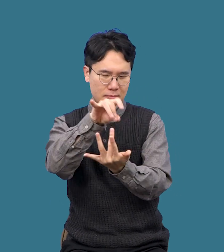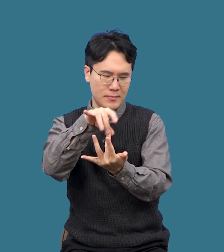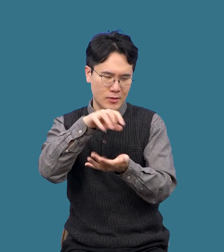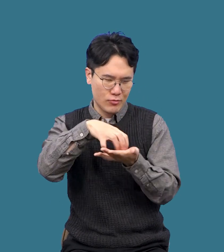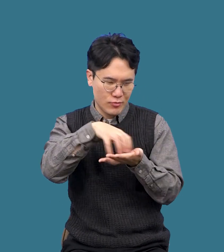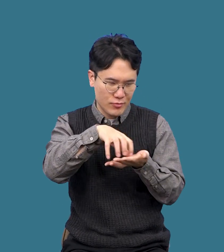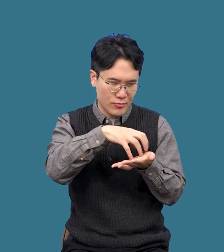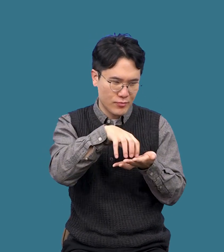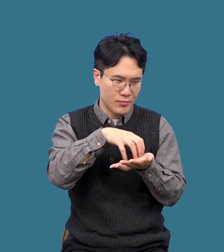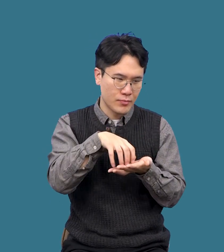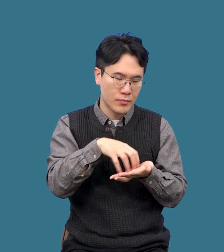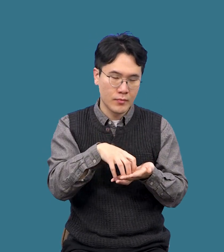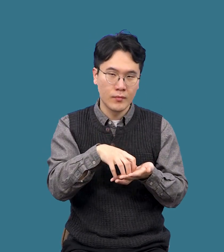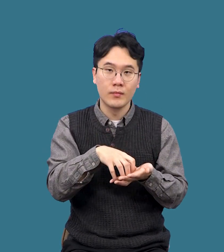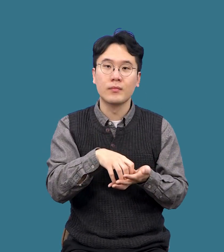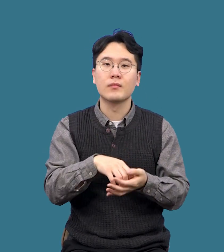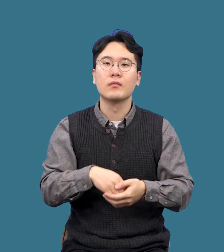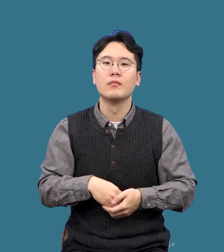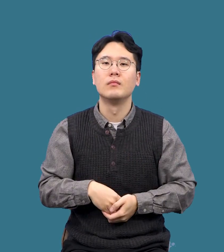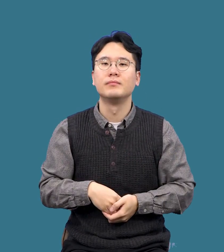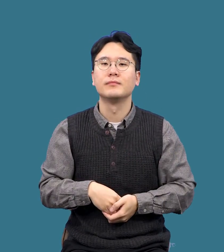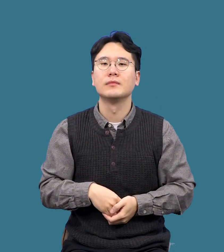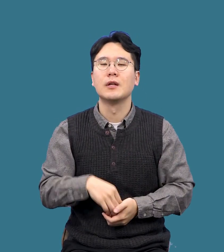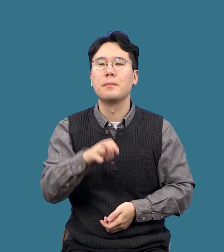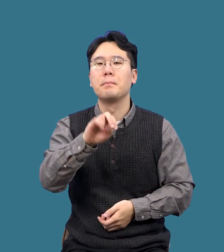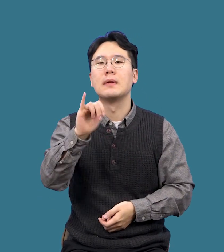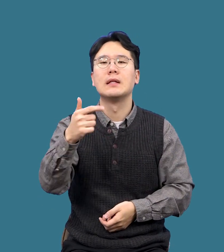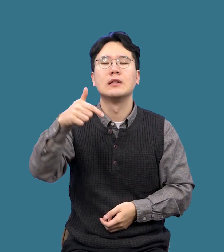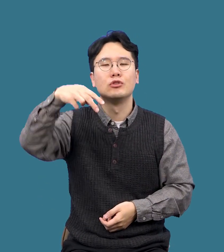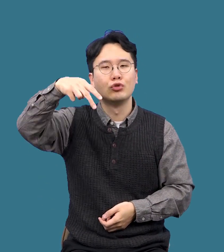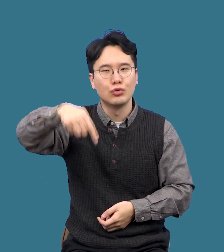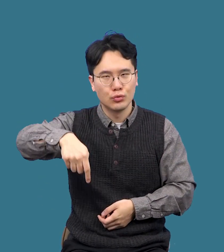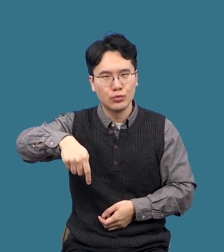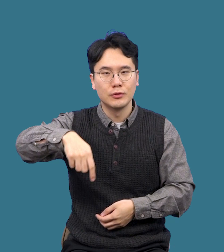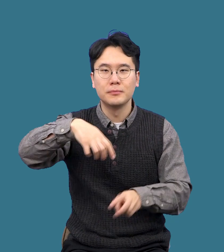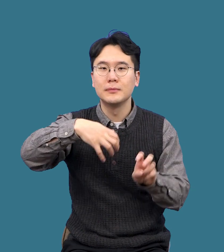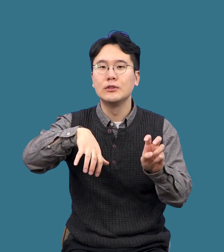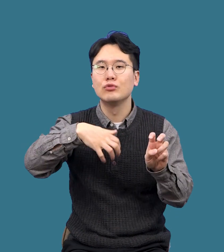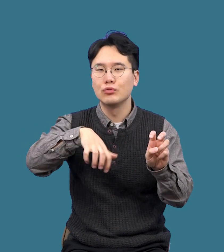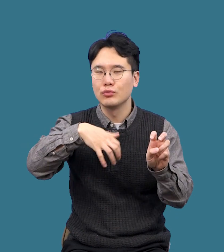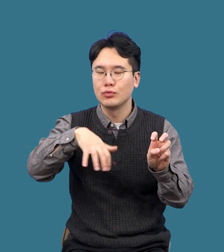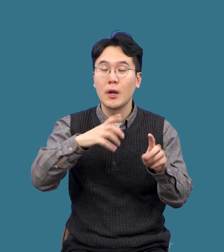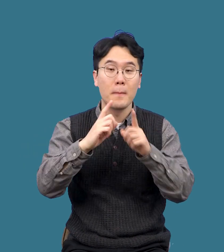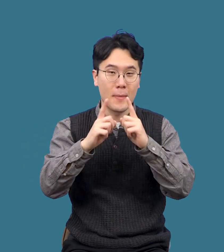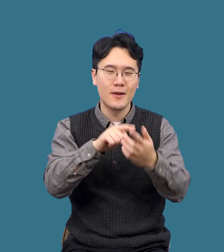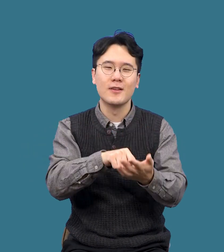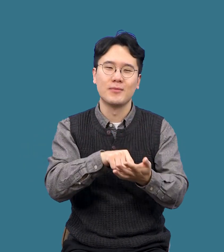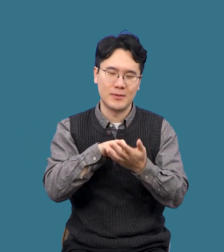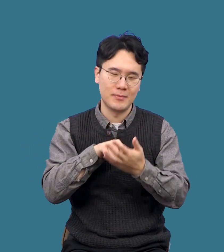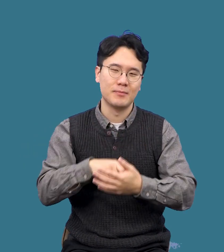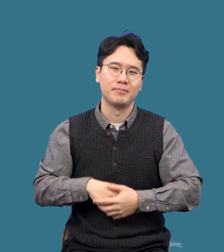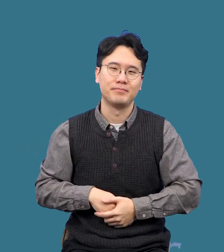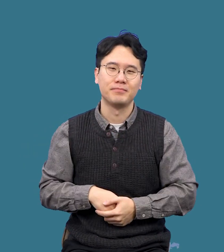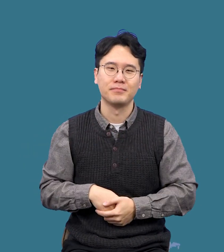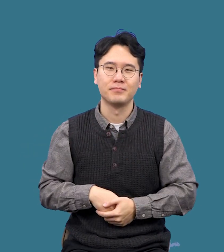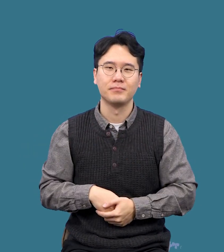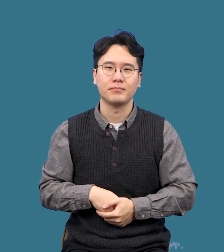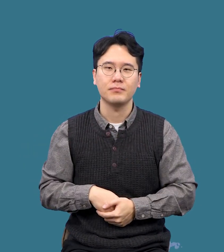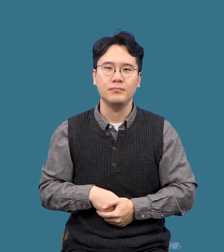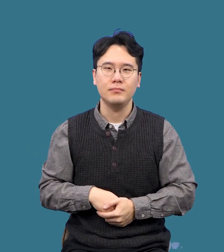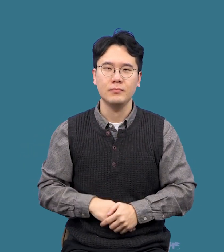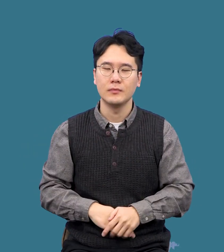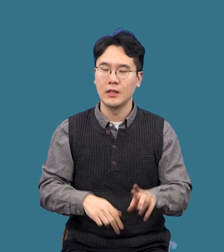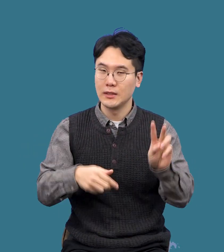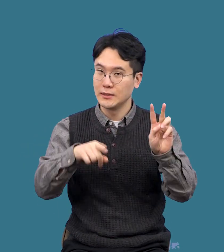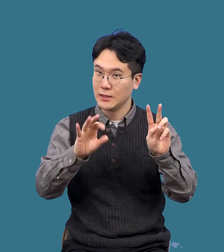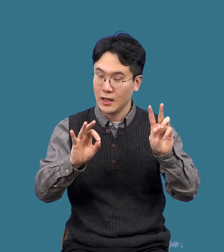거기서 민수라는 말이 나왔다고 말씀을 드렸죠. 자, 이제 2장에서는 다시 하나님께서